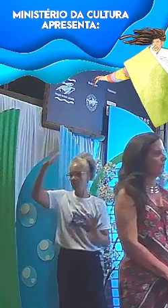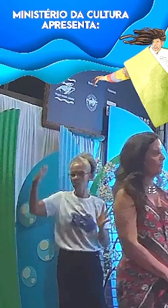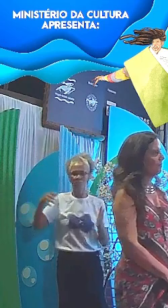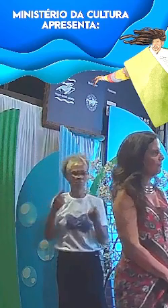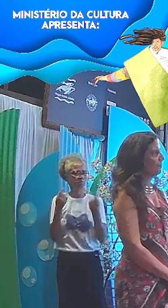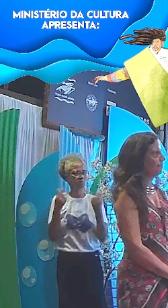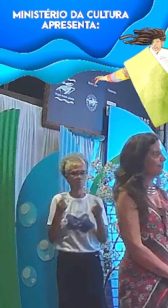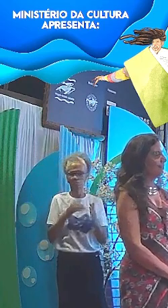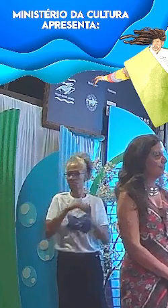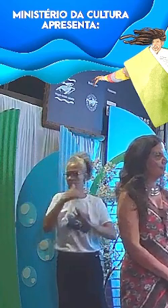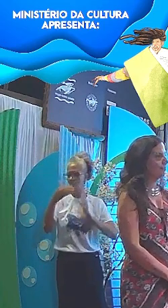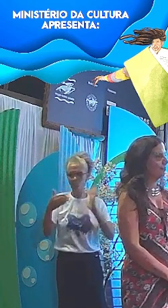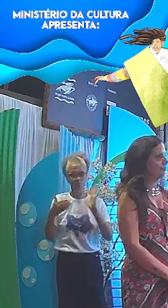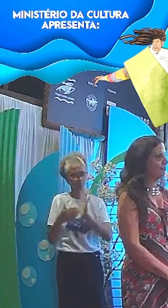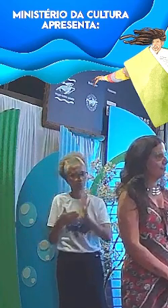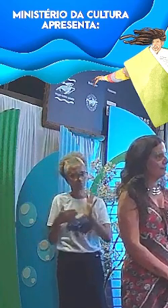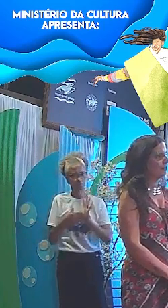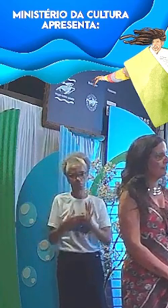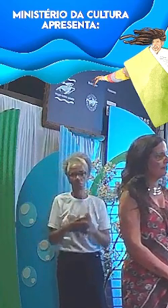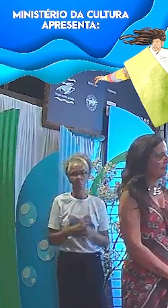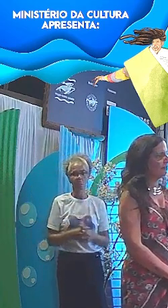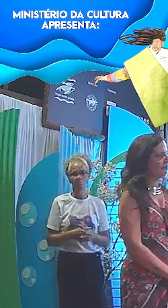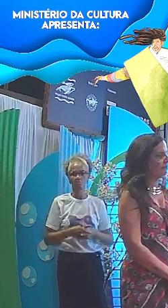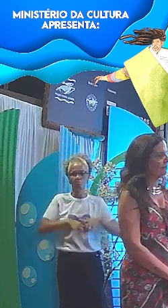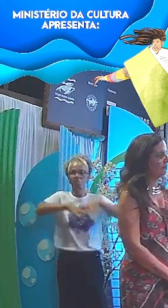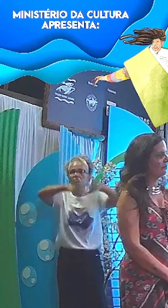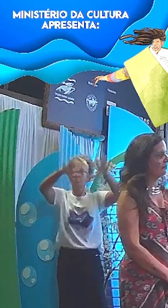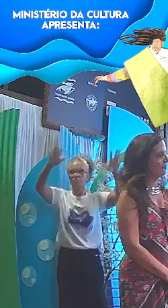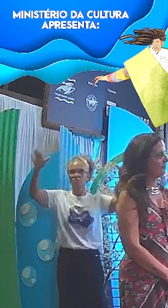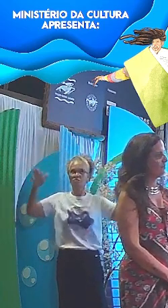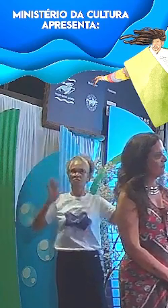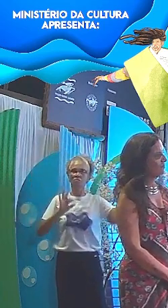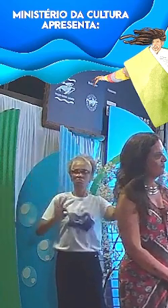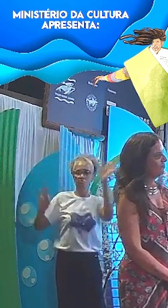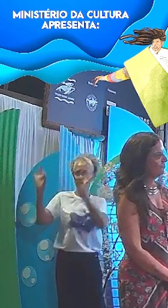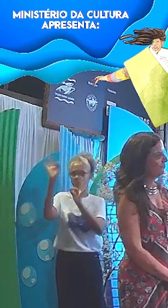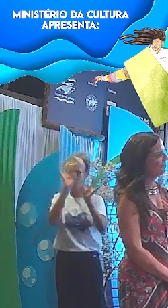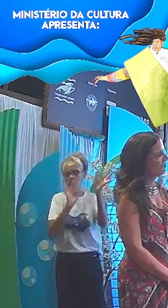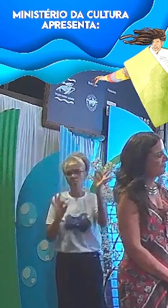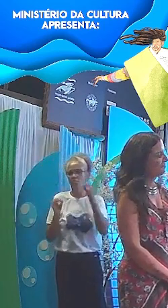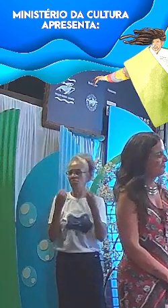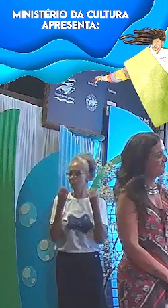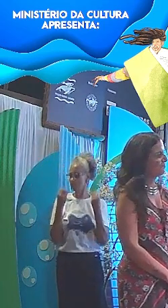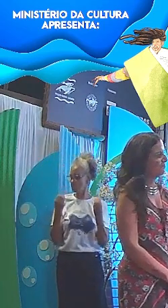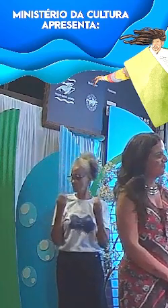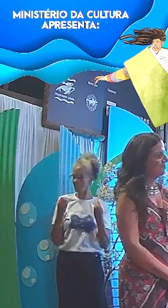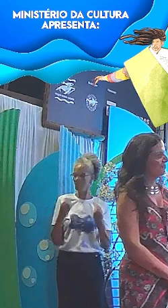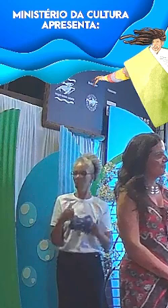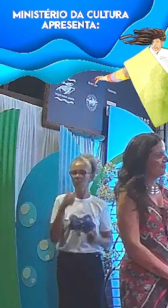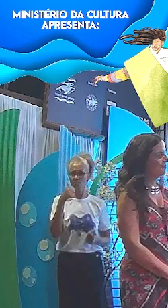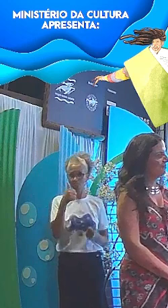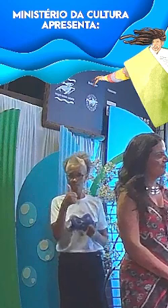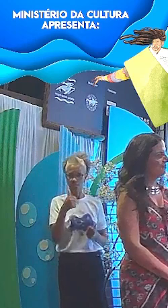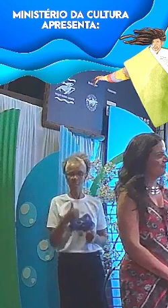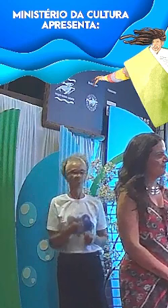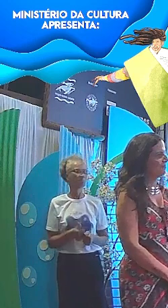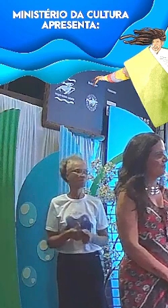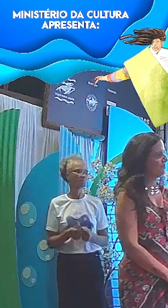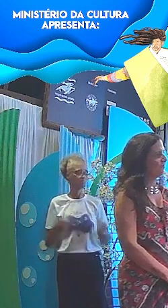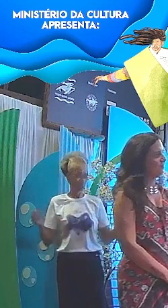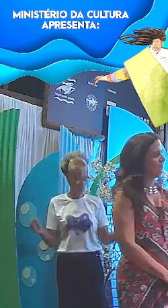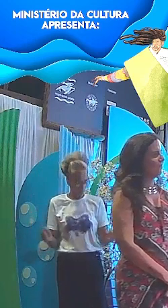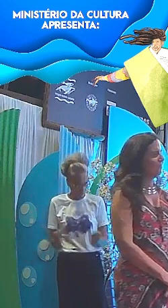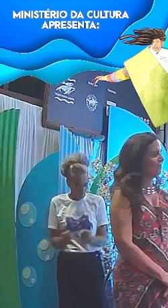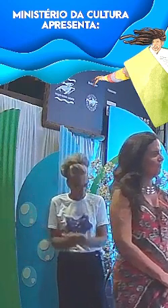econômico, financeiro. Enfim, são diversos projetos que nós apoiamos e é realmente um prazer muito grande estar fazendo